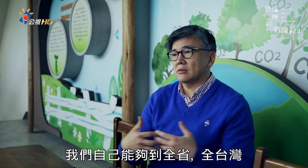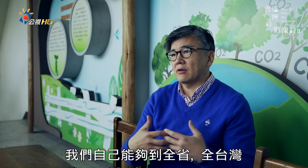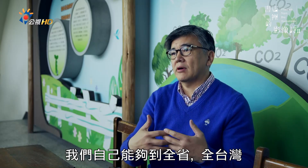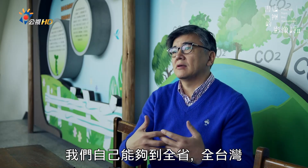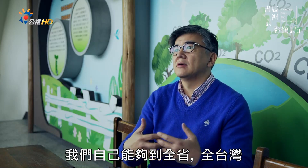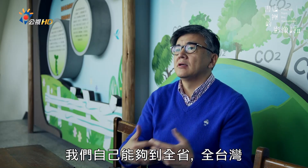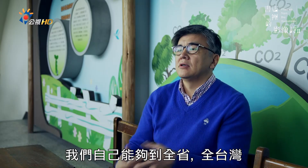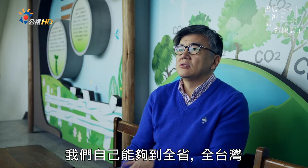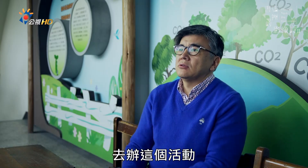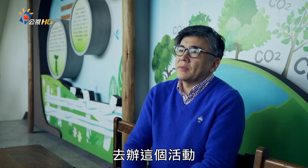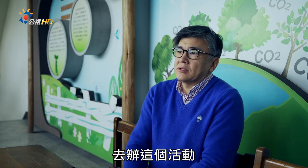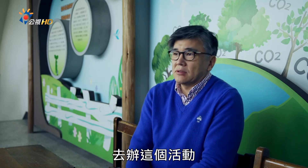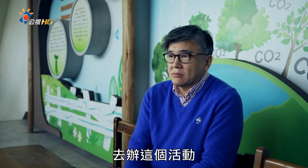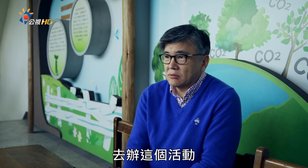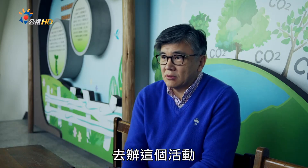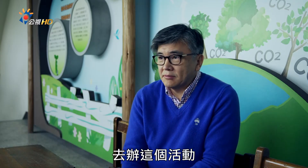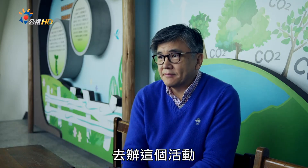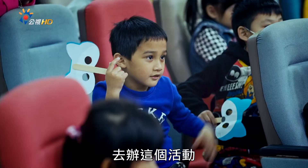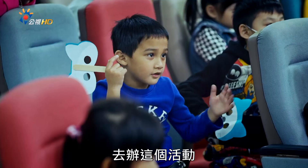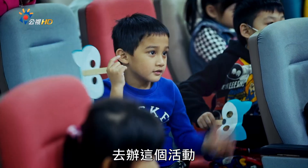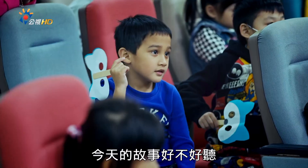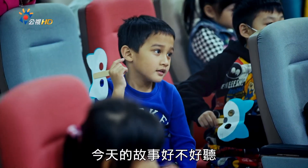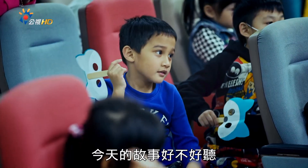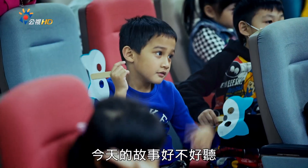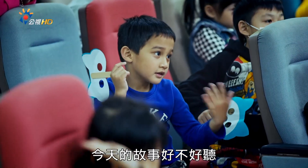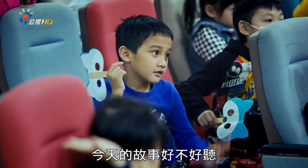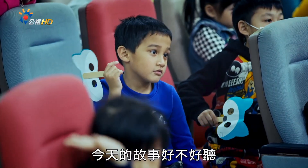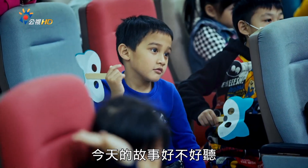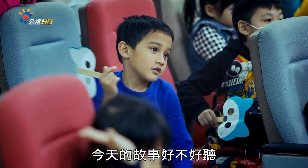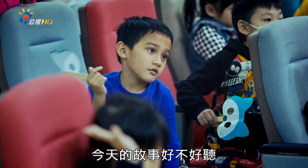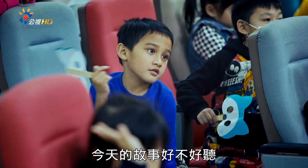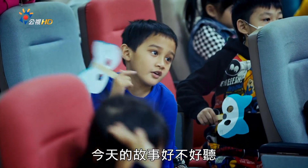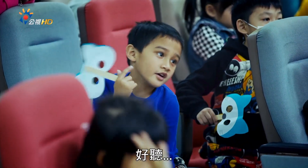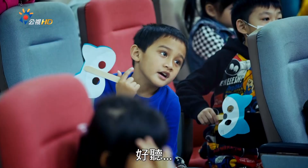台湾去办这个活动。 今天的故事好不好听？ 好听。 那小老师要再介